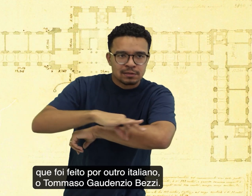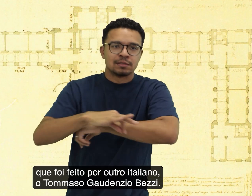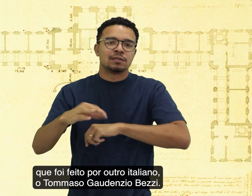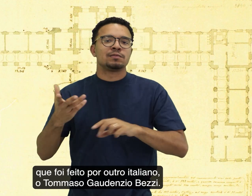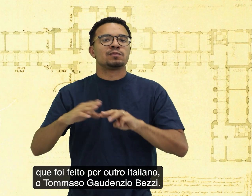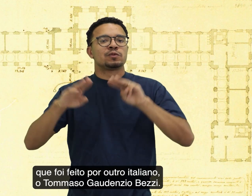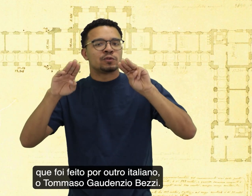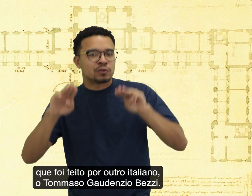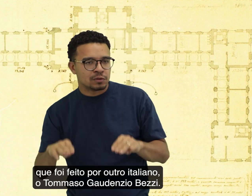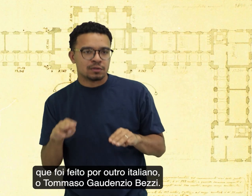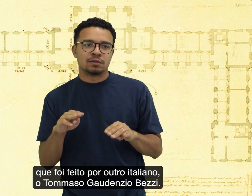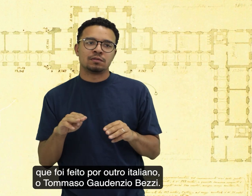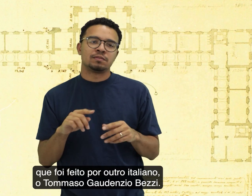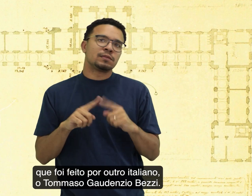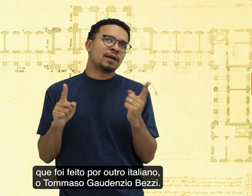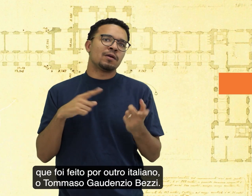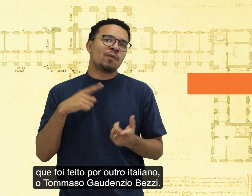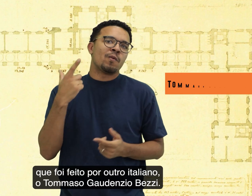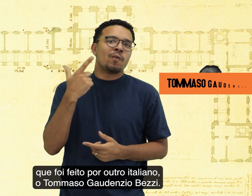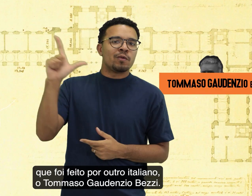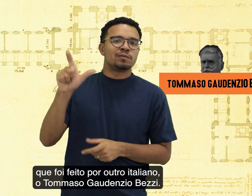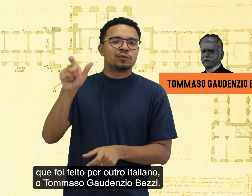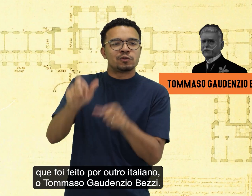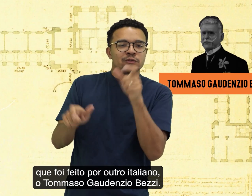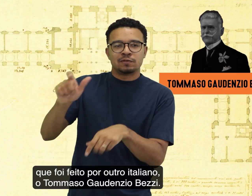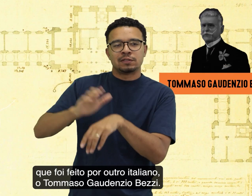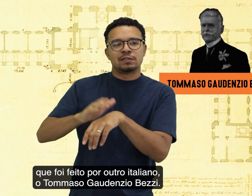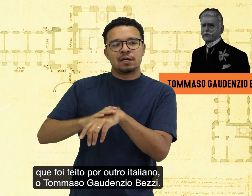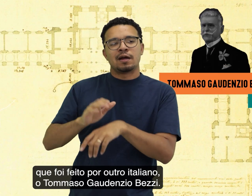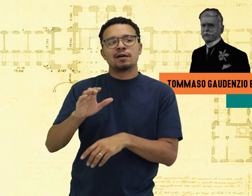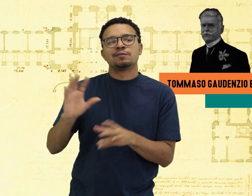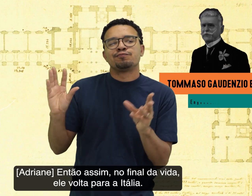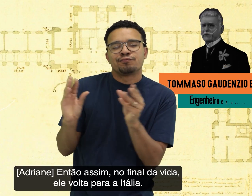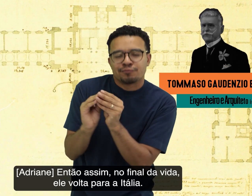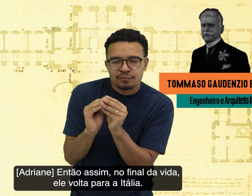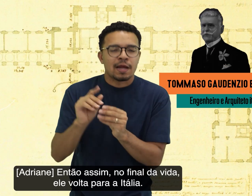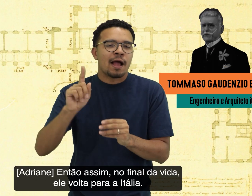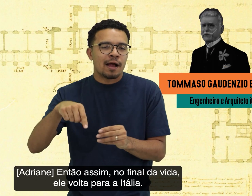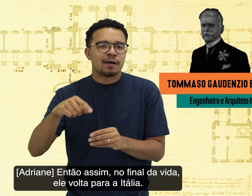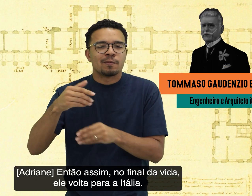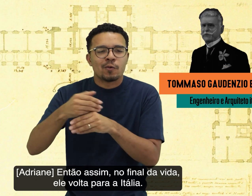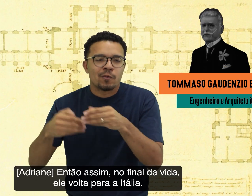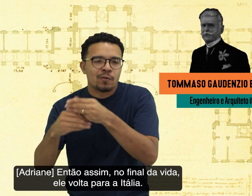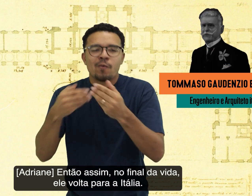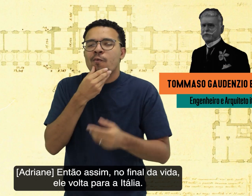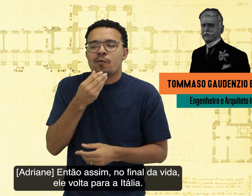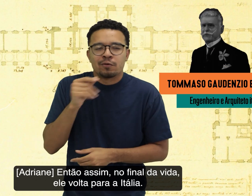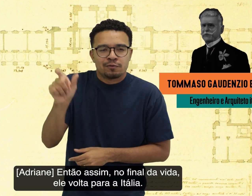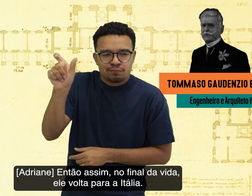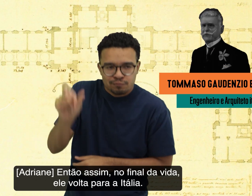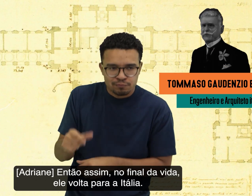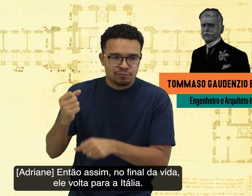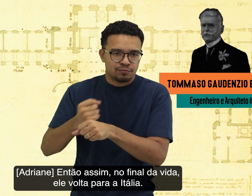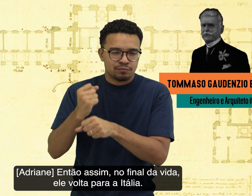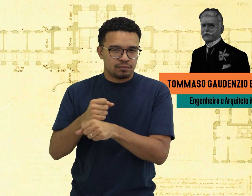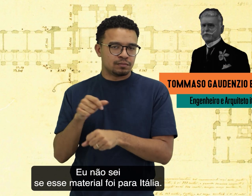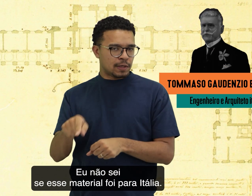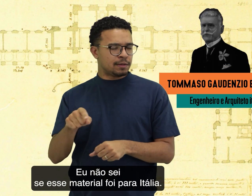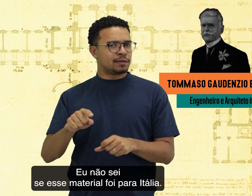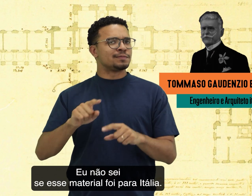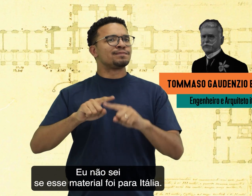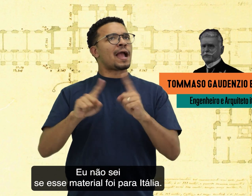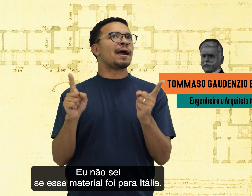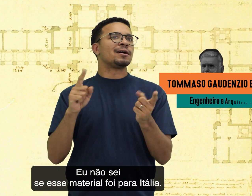arquitetônico do museu, que foi feito por outro italiano, o Tommaso Gaudenzio Bezzi. Então, assim, no final da vida ele volta